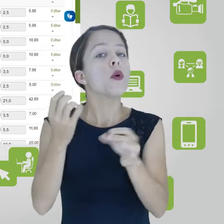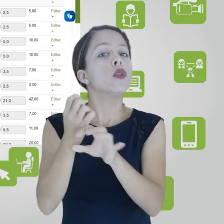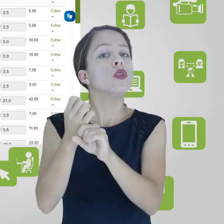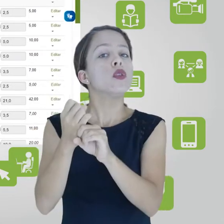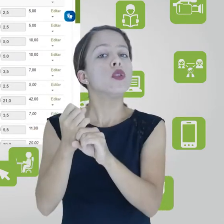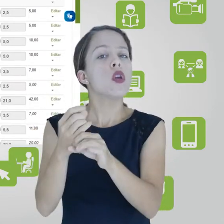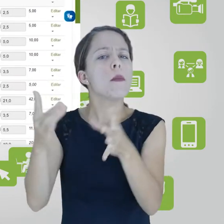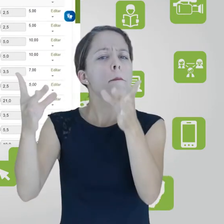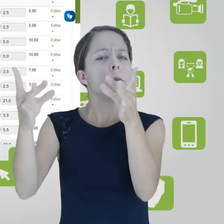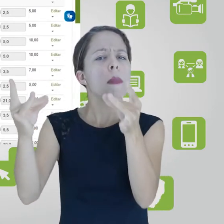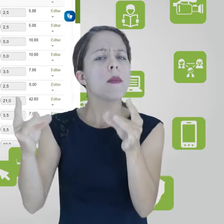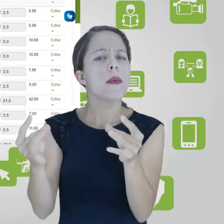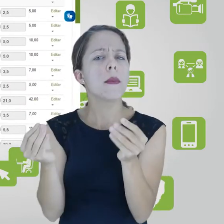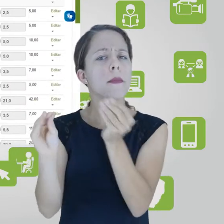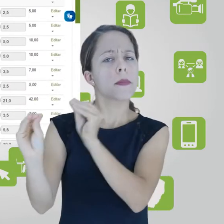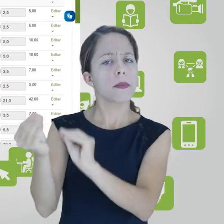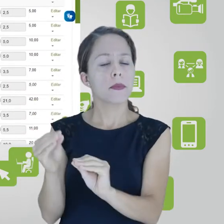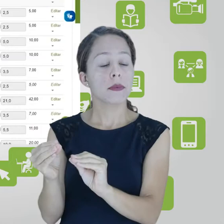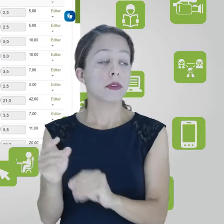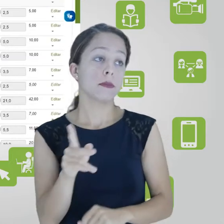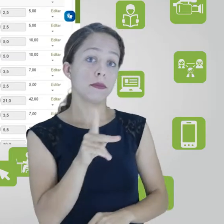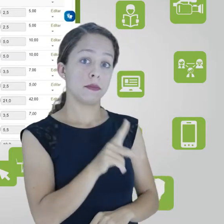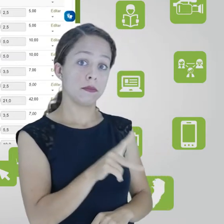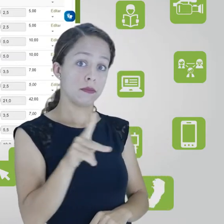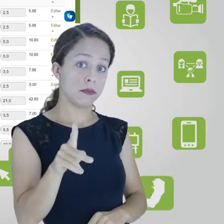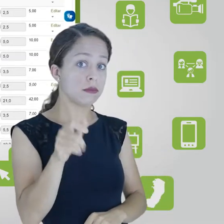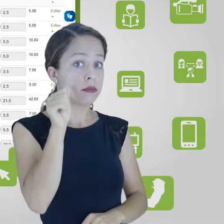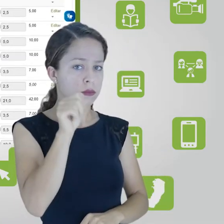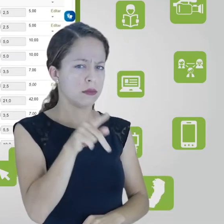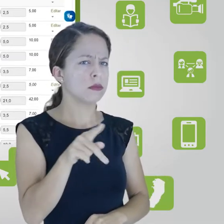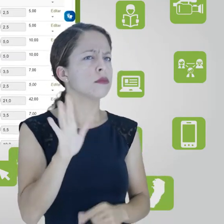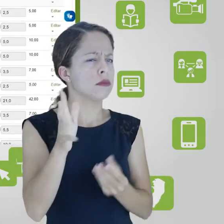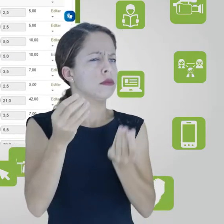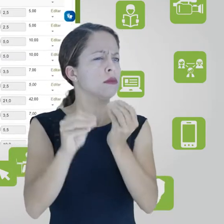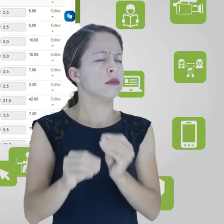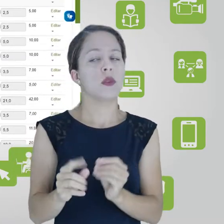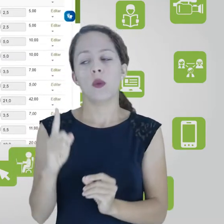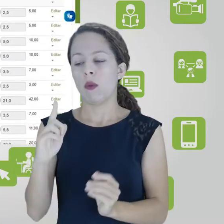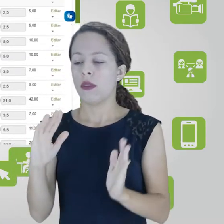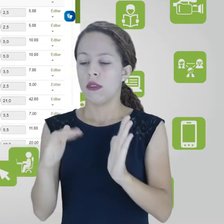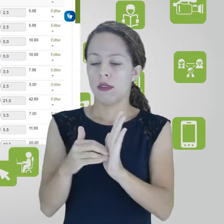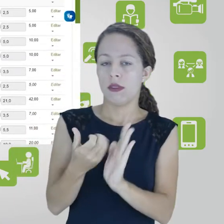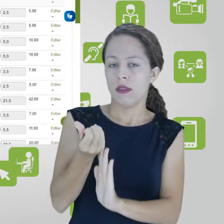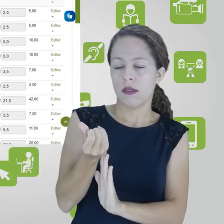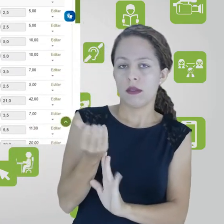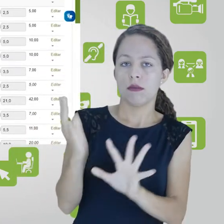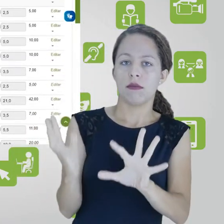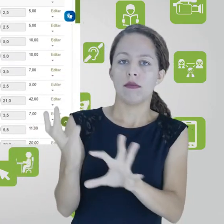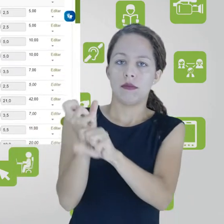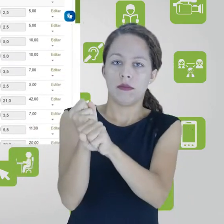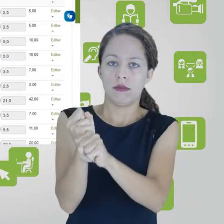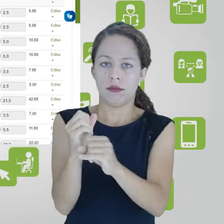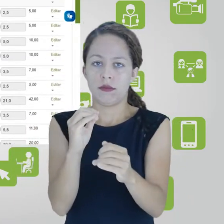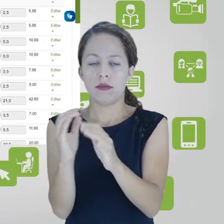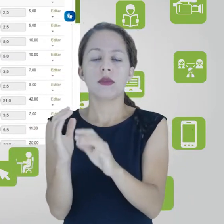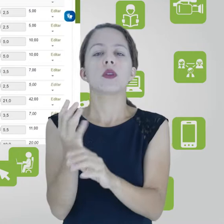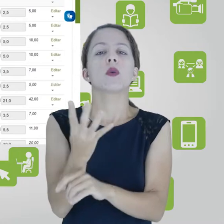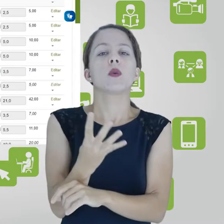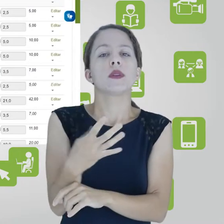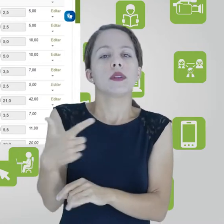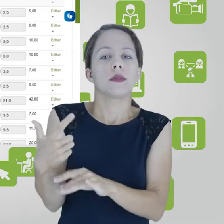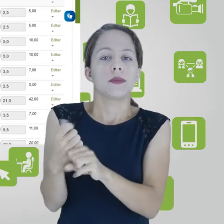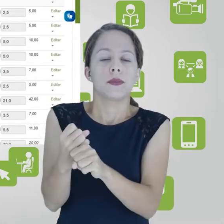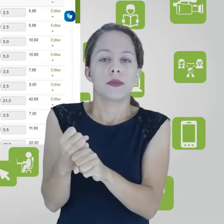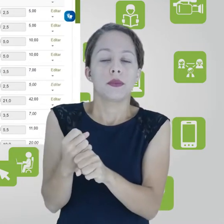dessas notas. Então, aqui a professora já fez isso. Então, ela disse que de 1 a 6 vai valer 42 e que logo em seguida vai